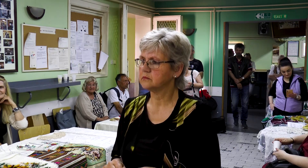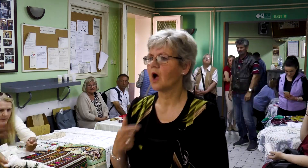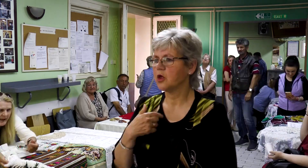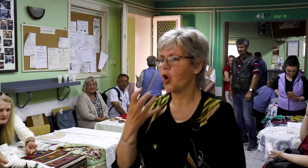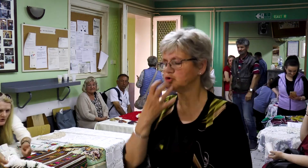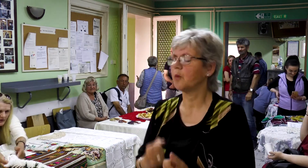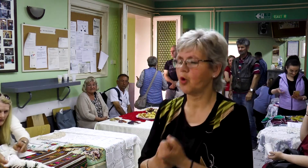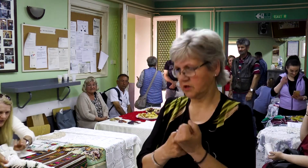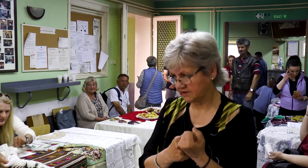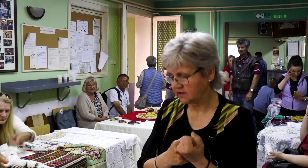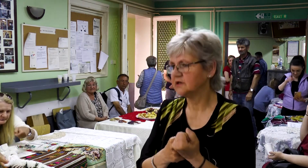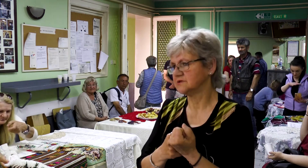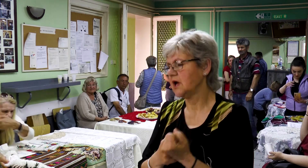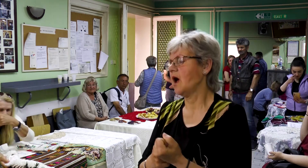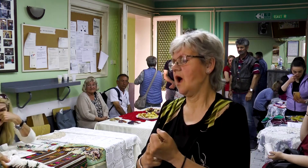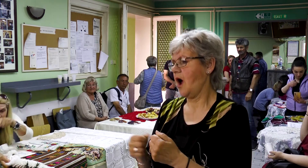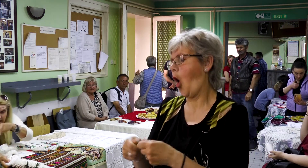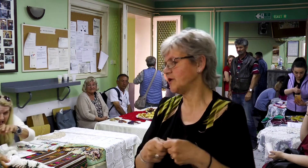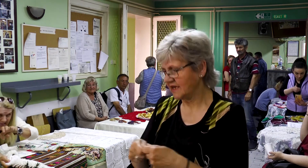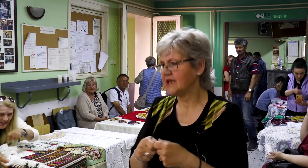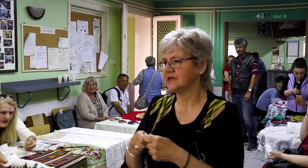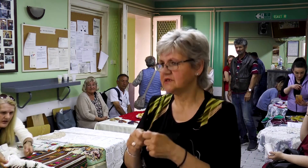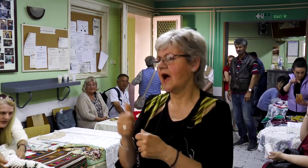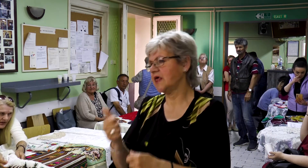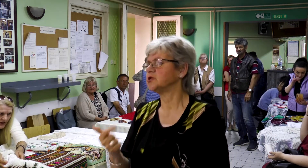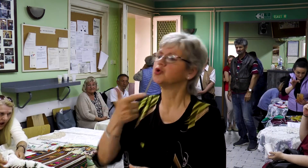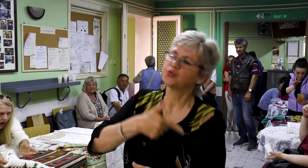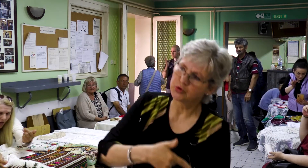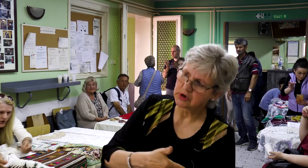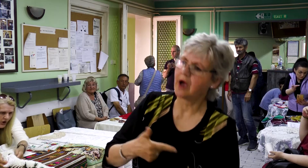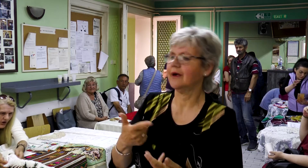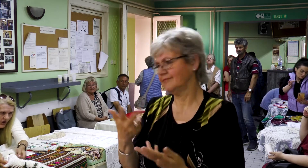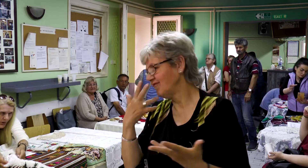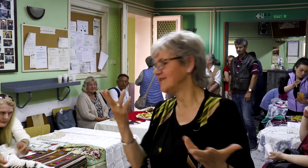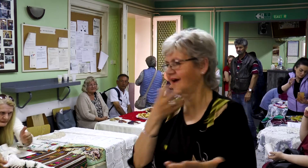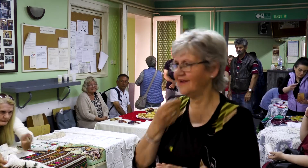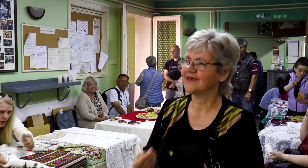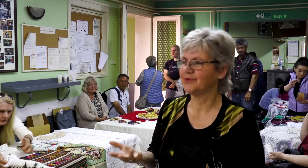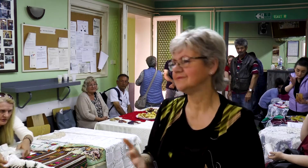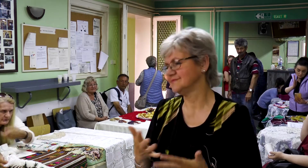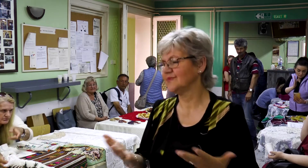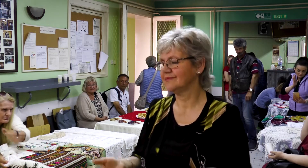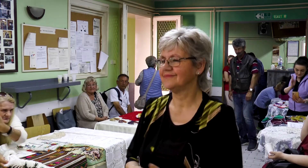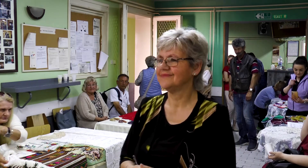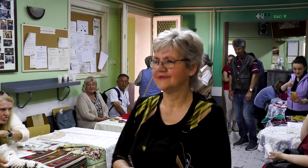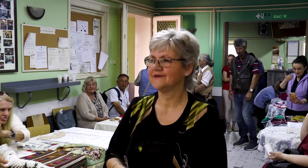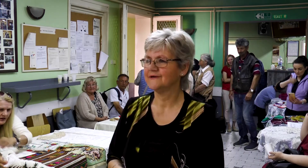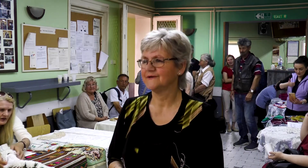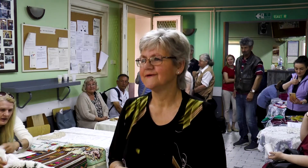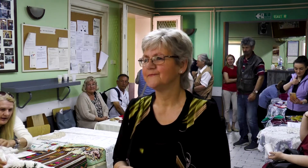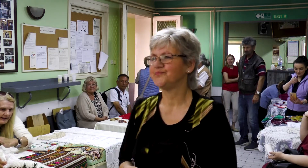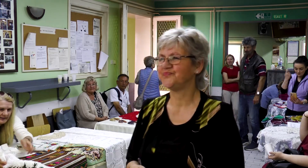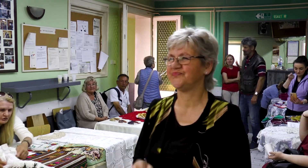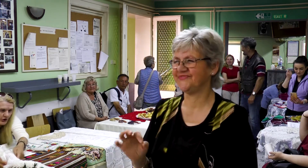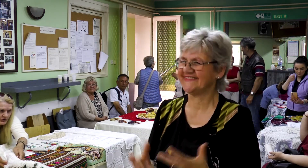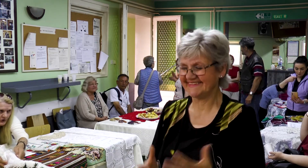važno? Mi želimo da podržimo organizacije jedne i druge, da se družimo, ali i